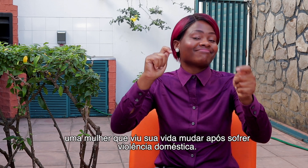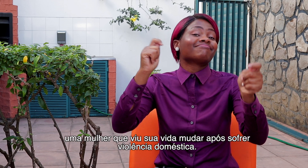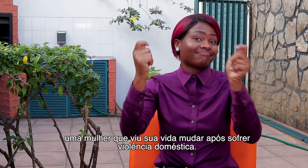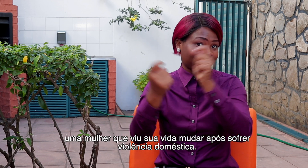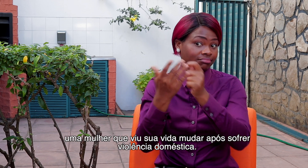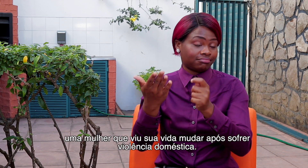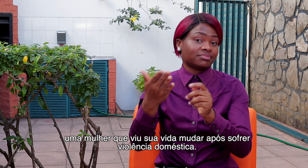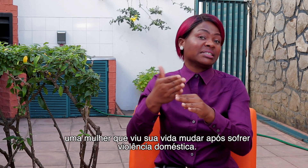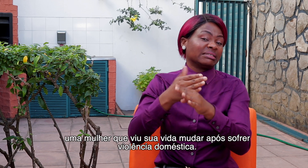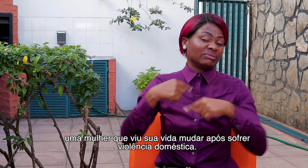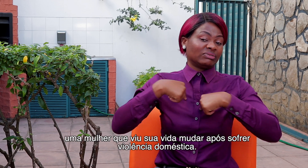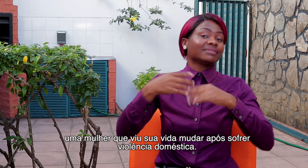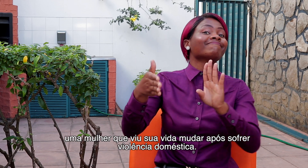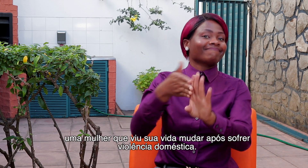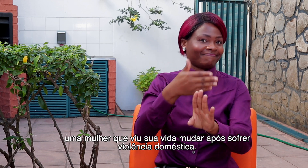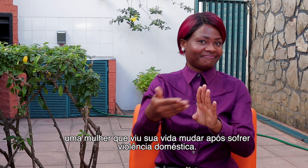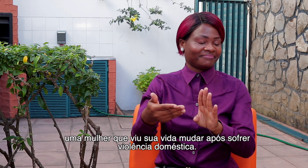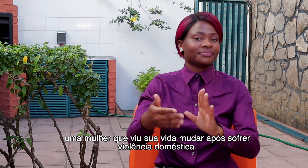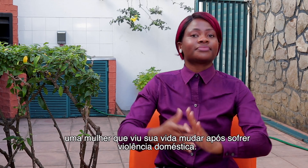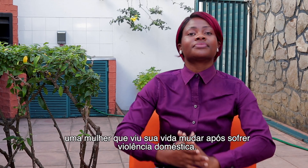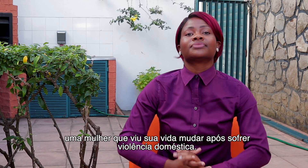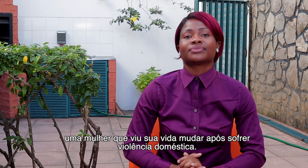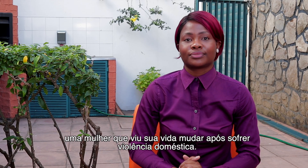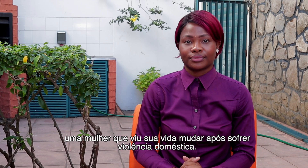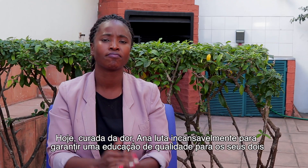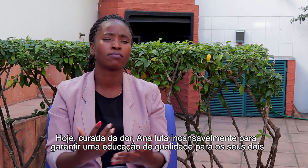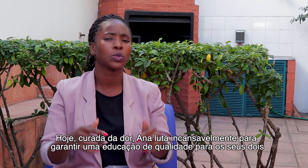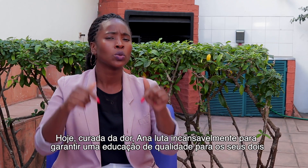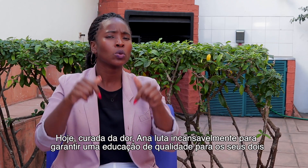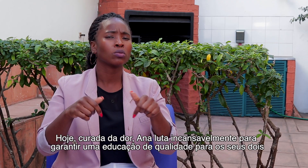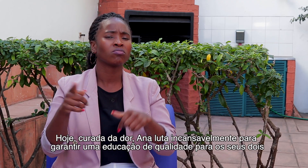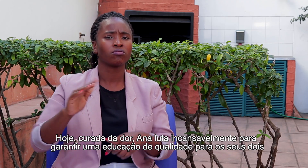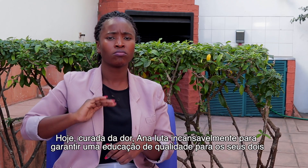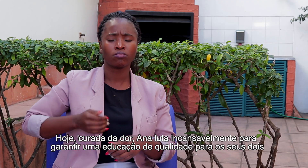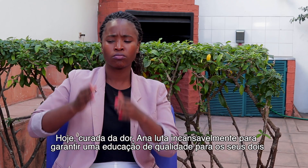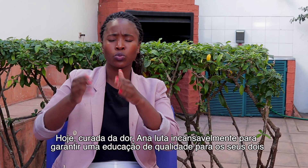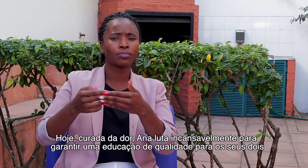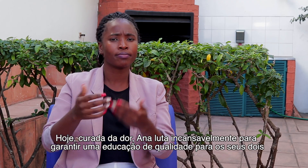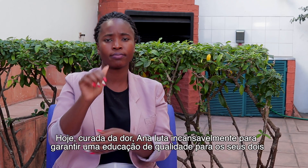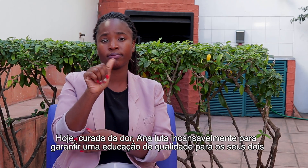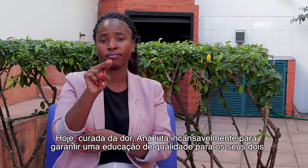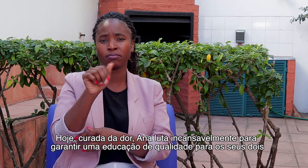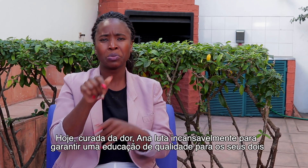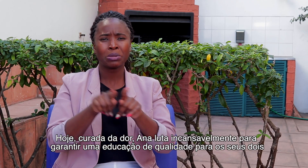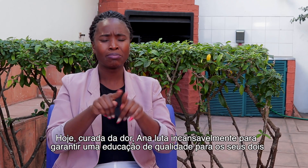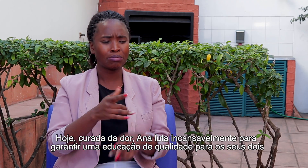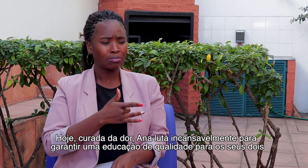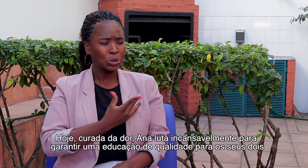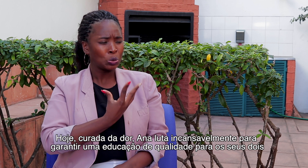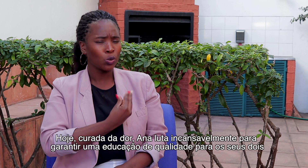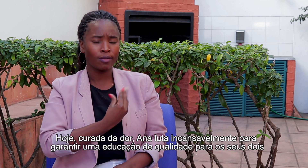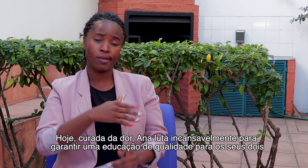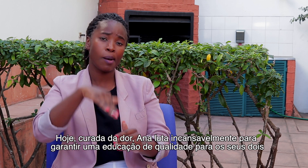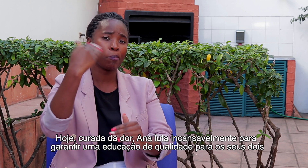sua vida mudar após sofrer violência doméstica. Hoje, curada da dor, Ana